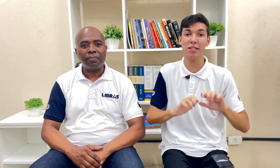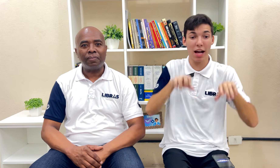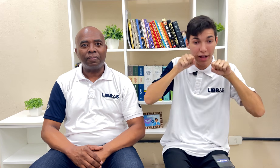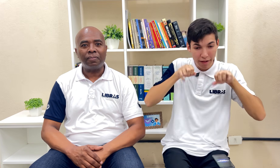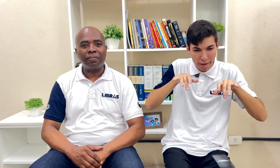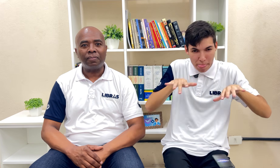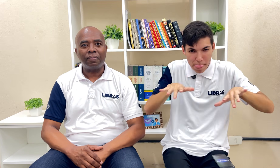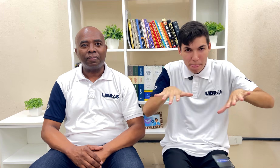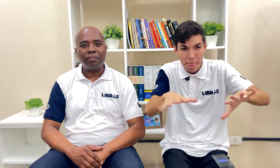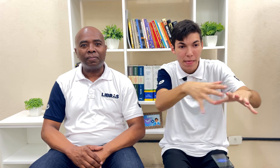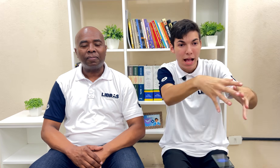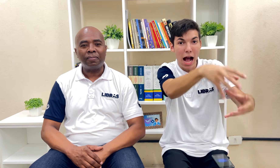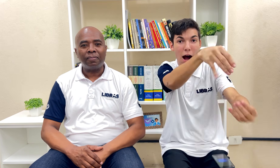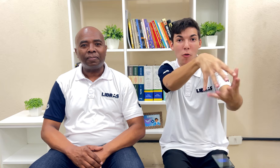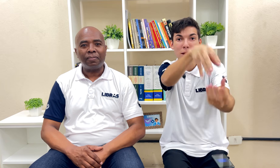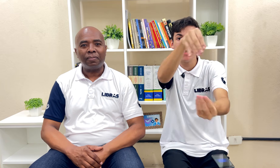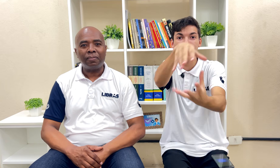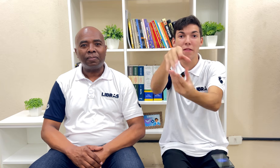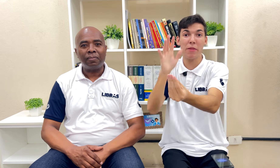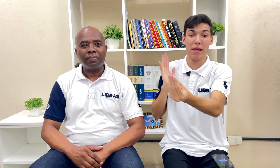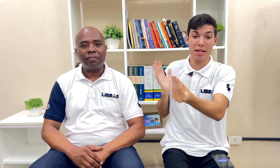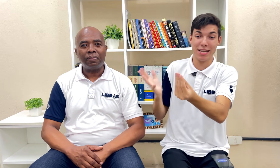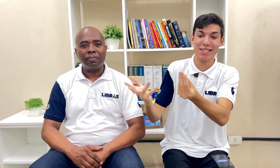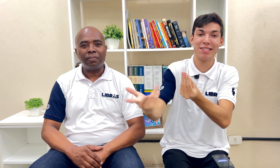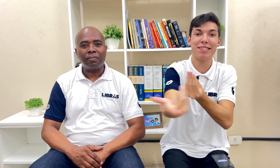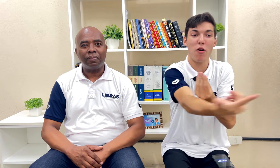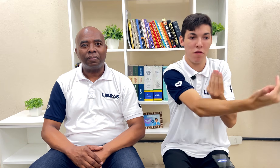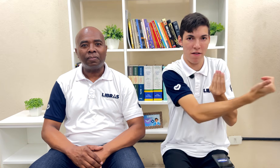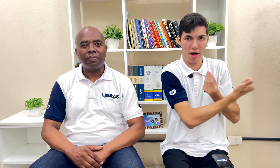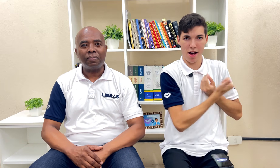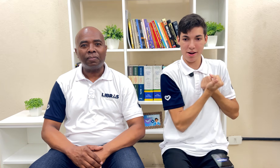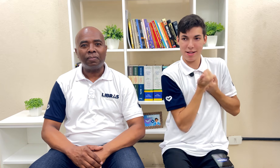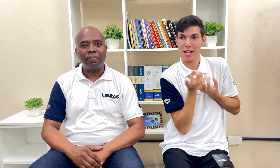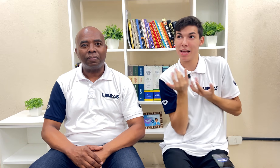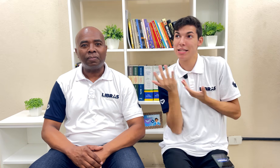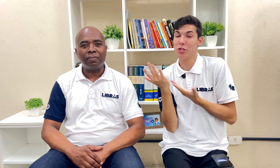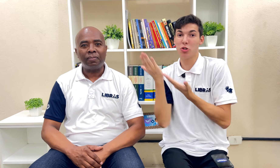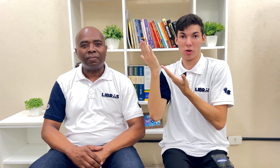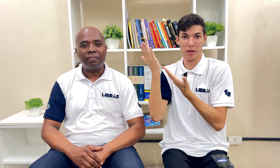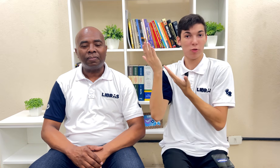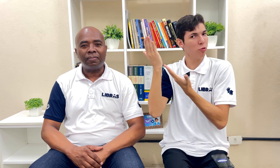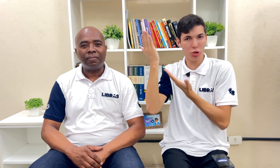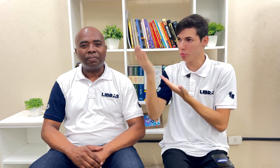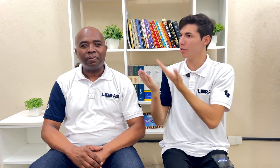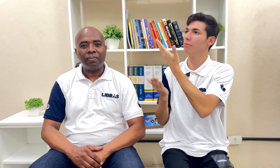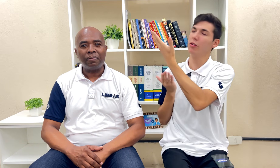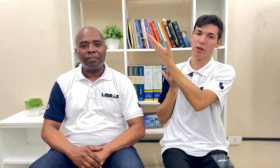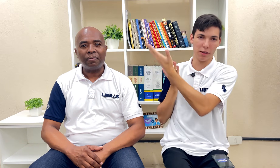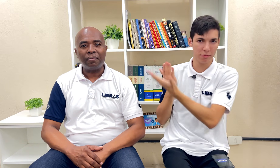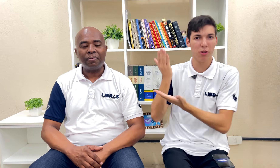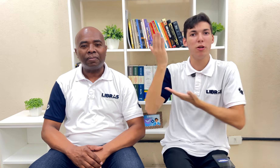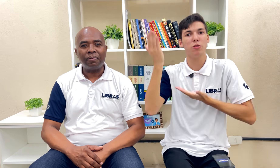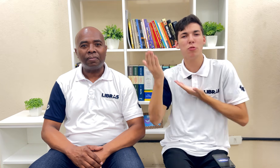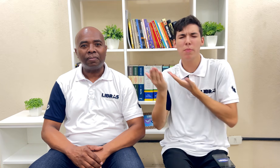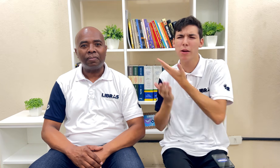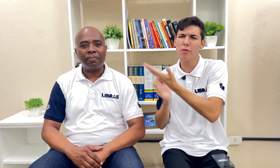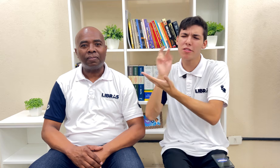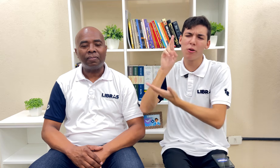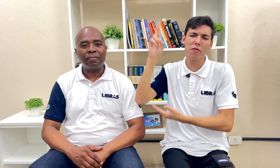Evangelizar, almas, salvar, joga. Continua, adora. Do meu Senhor